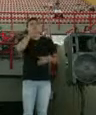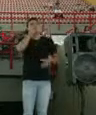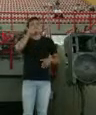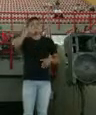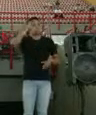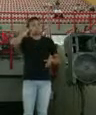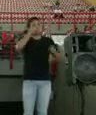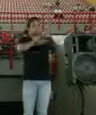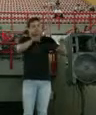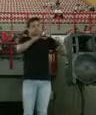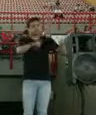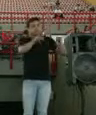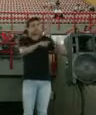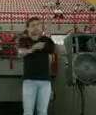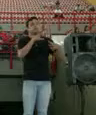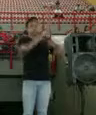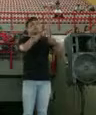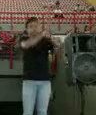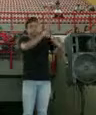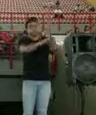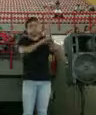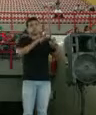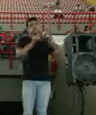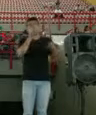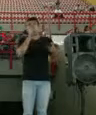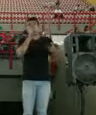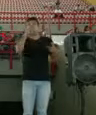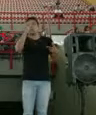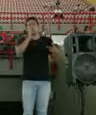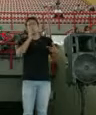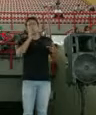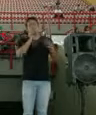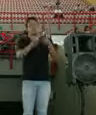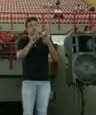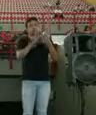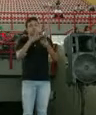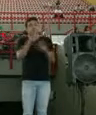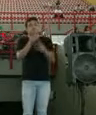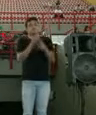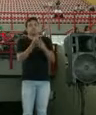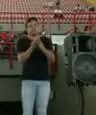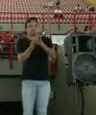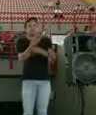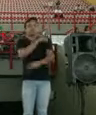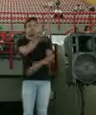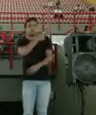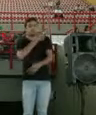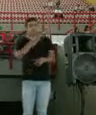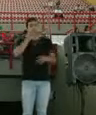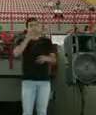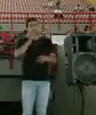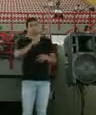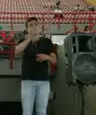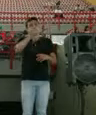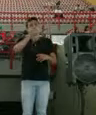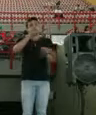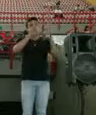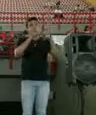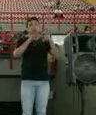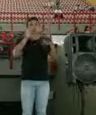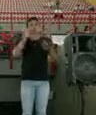churrasco direto. Carne, carne, carne. Aí não bebe água e ingere bebida alcoólica. Aí o ácido úrico sobe. O álcool, ele